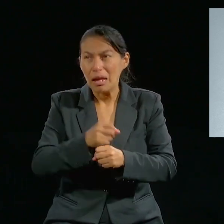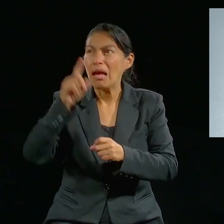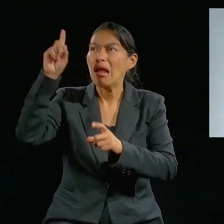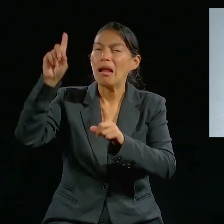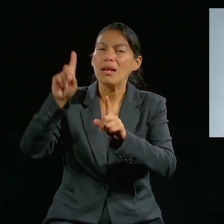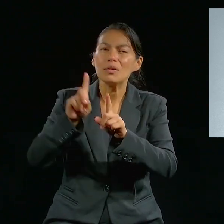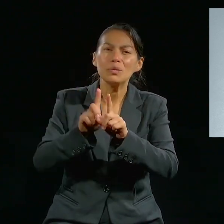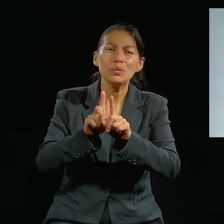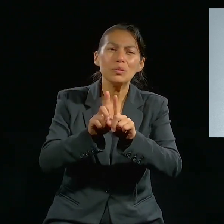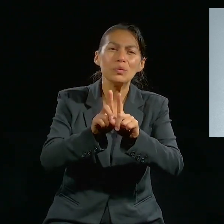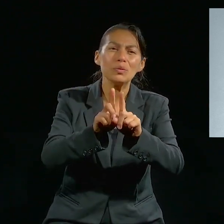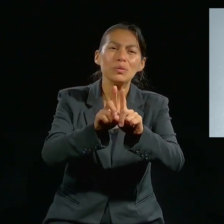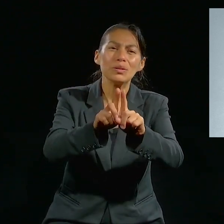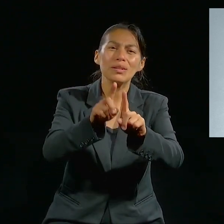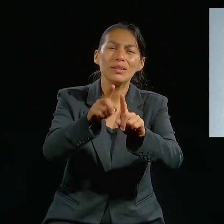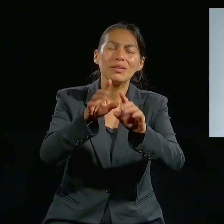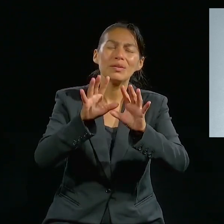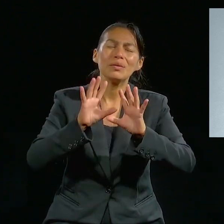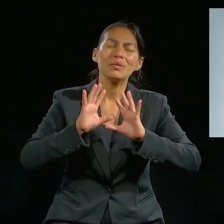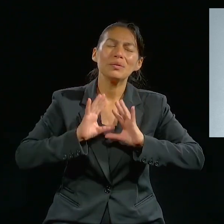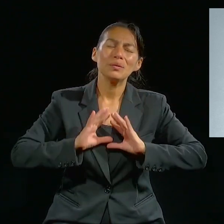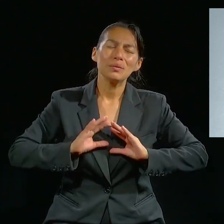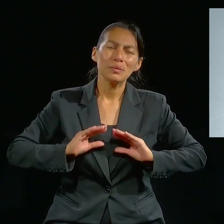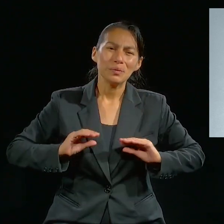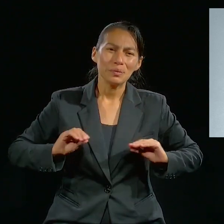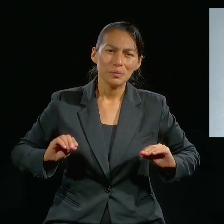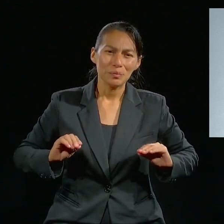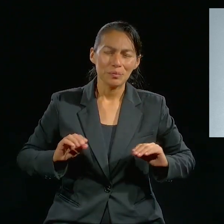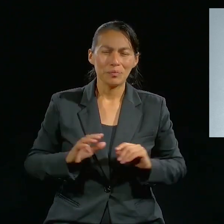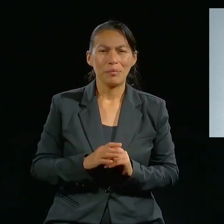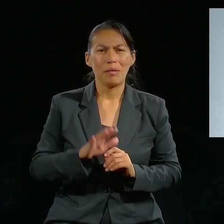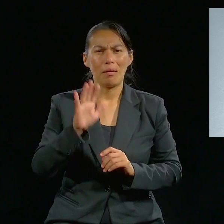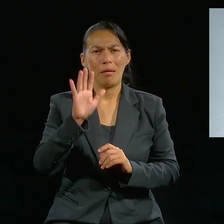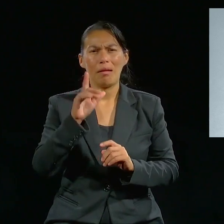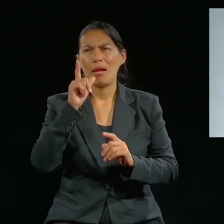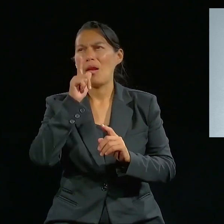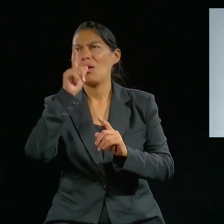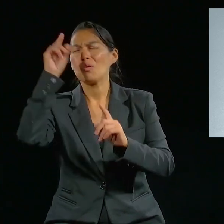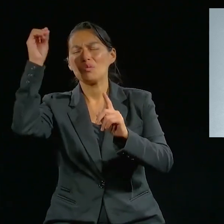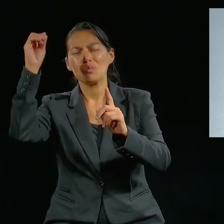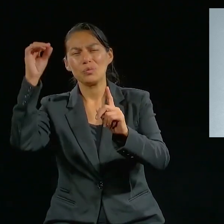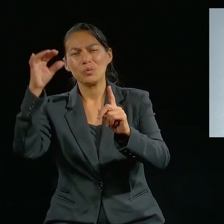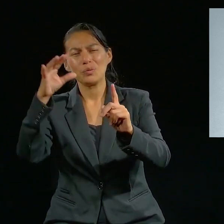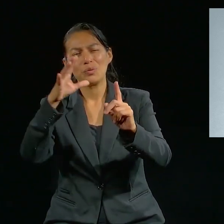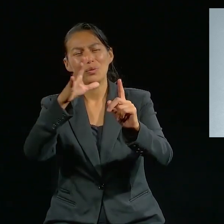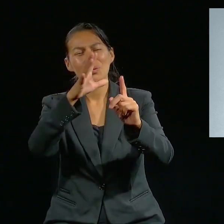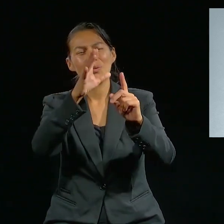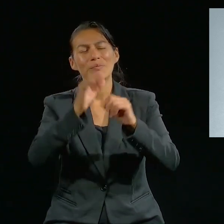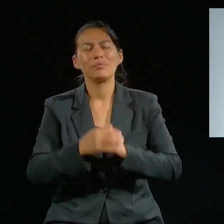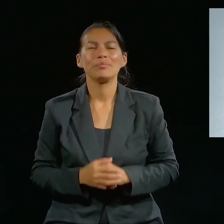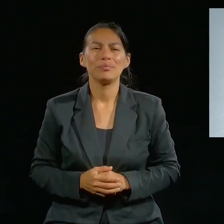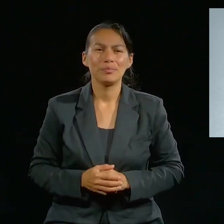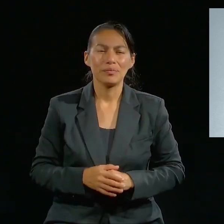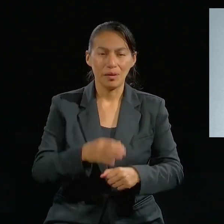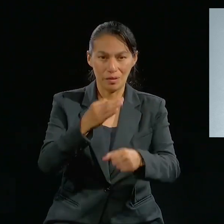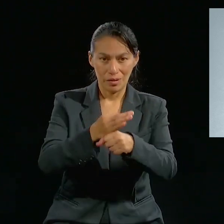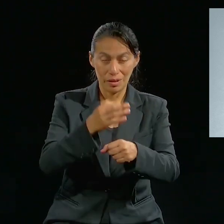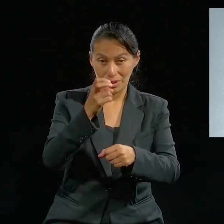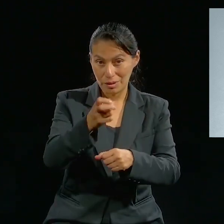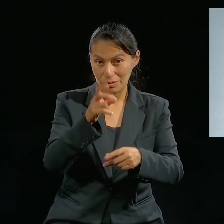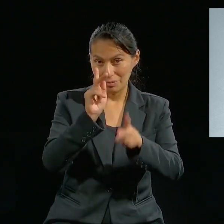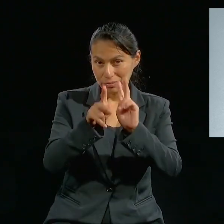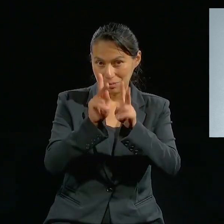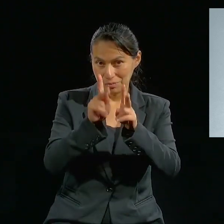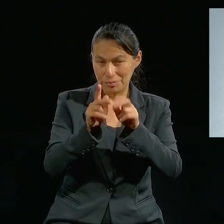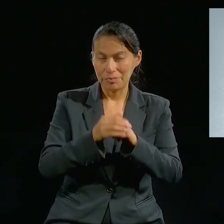contigo y será una luz para tu vida. De esto vamos a hablar esta noche con